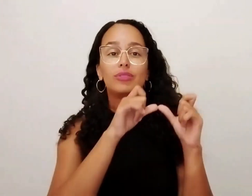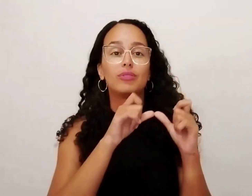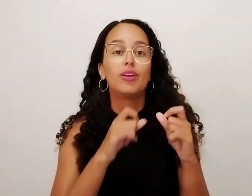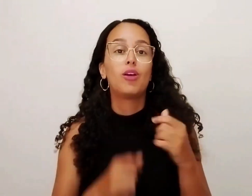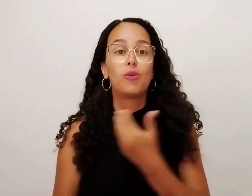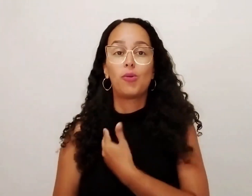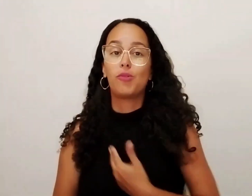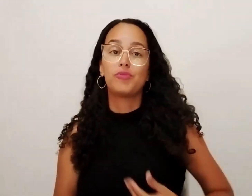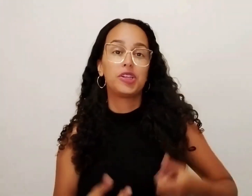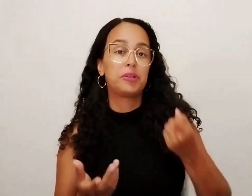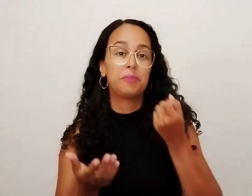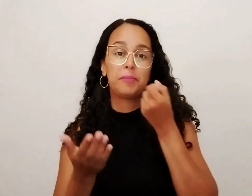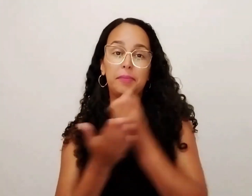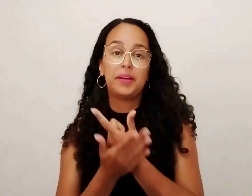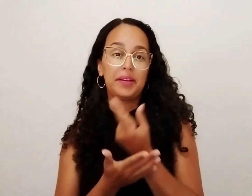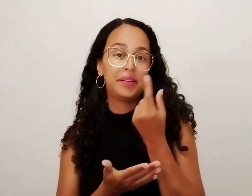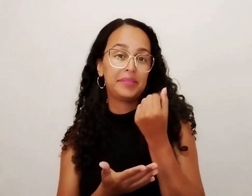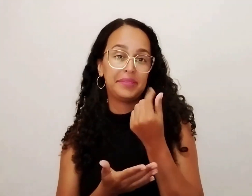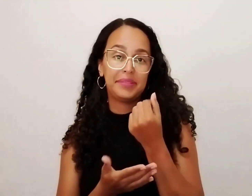A Piolenta do Giguê.